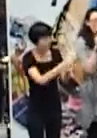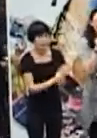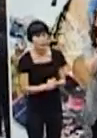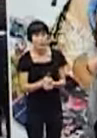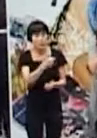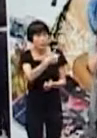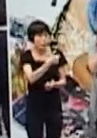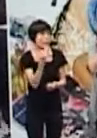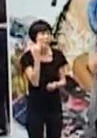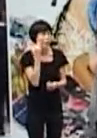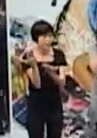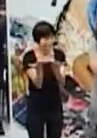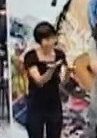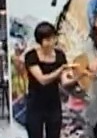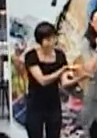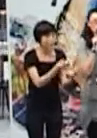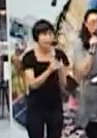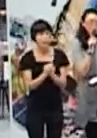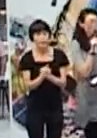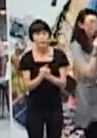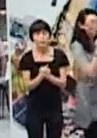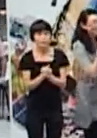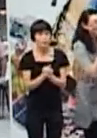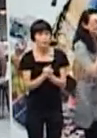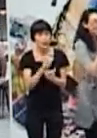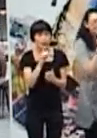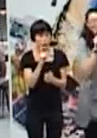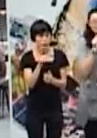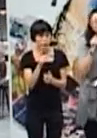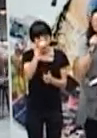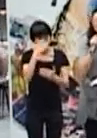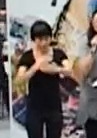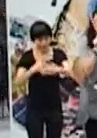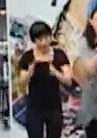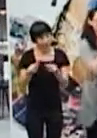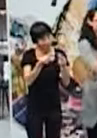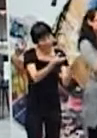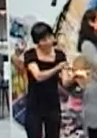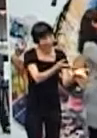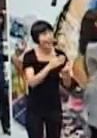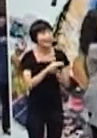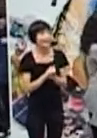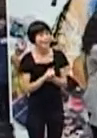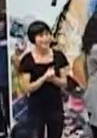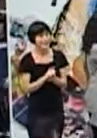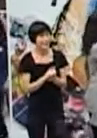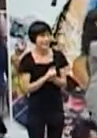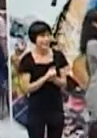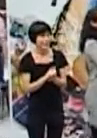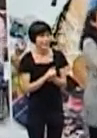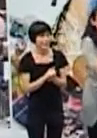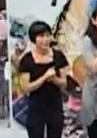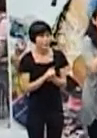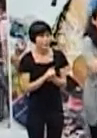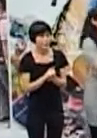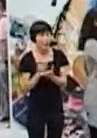蘇生啦，同埋馮議員咧，為我哋今日做主禮嘉賓，我哋咧有一啲嘅紀念品係致送翻俾蘇生同埋馮議員嘅。